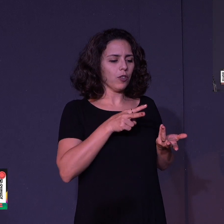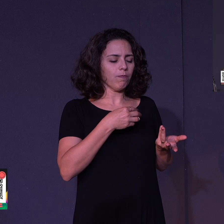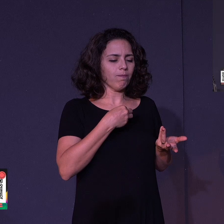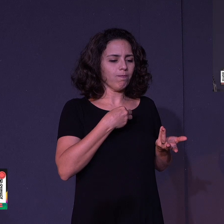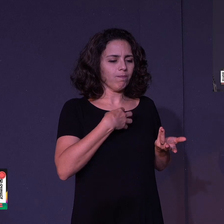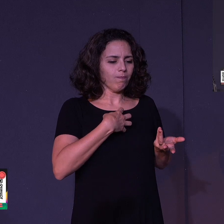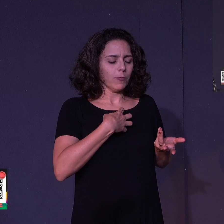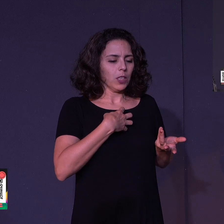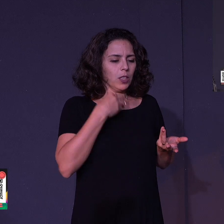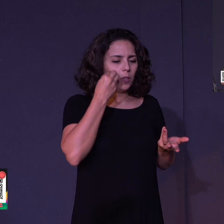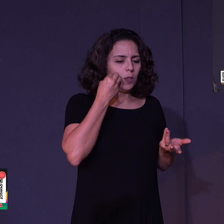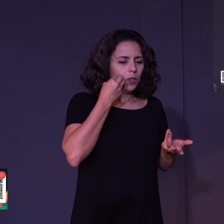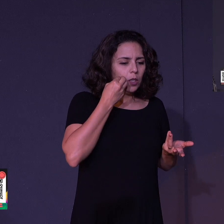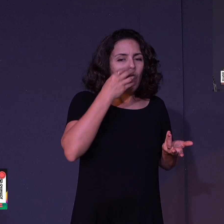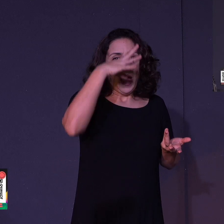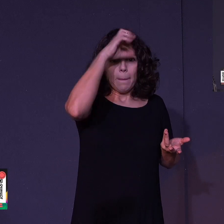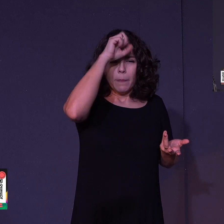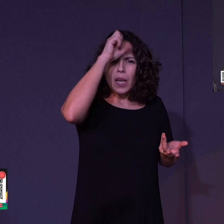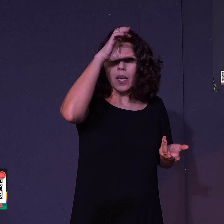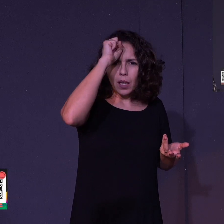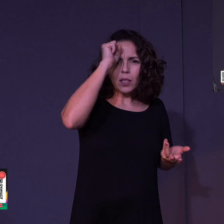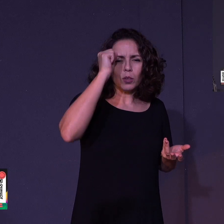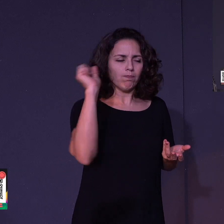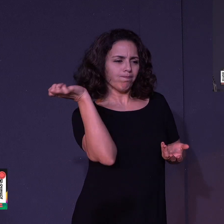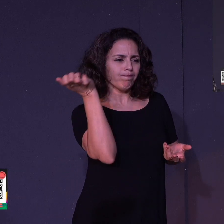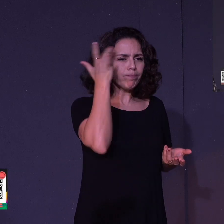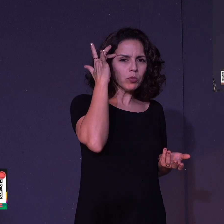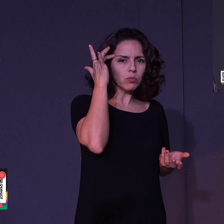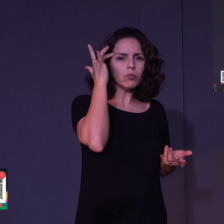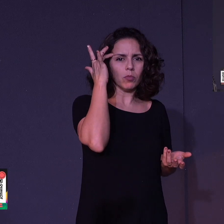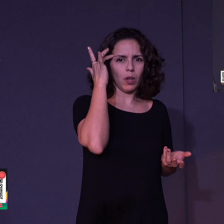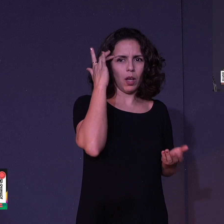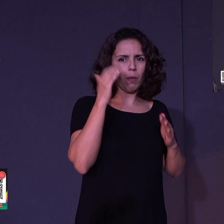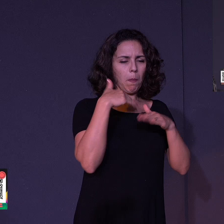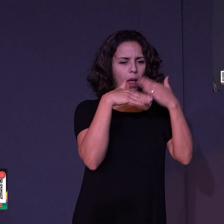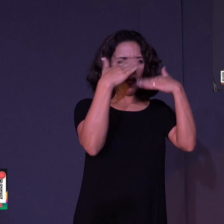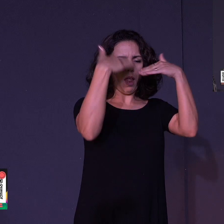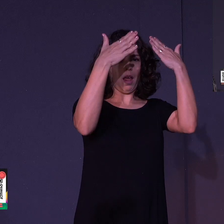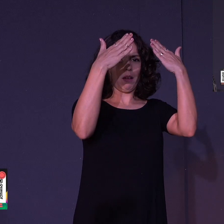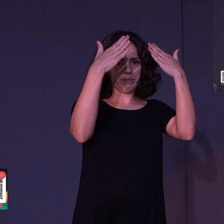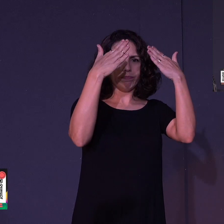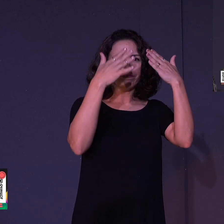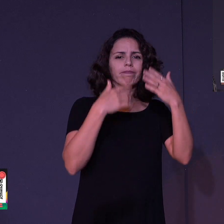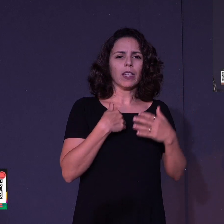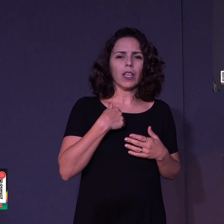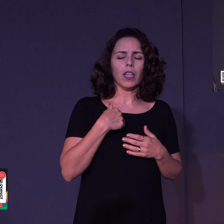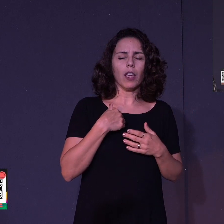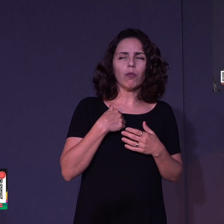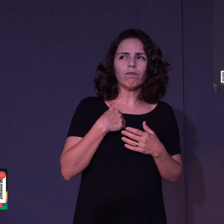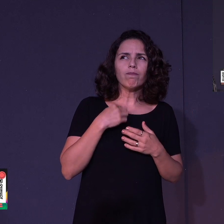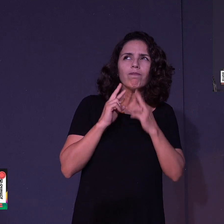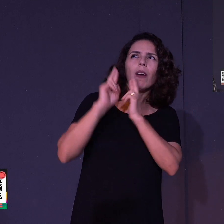aprender, eu preciso amadurecer e eu preciso crescer em intimidade. Ou seja, pensando dessa